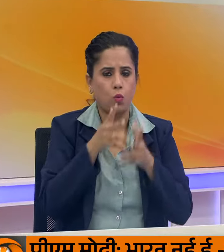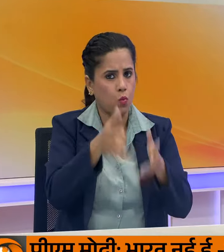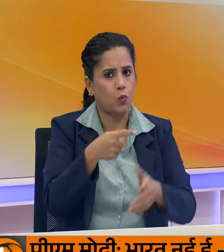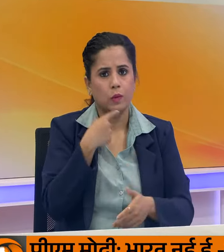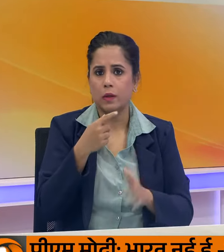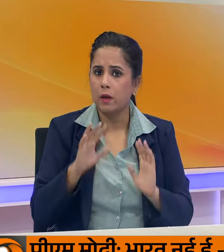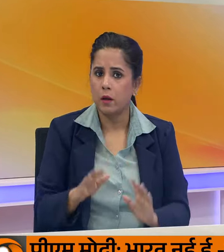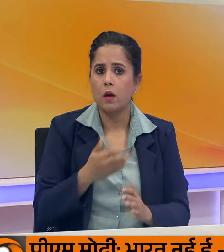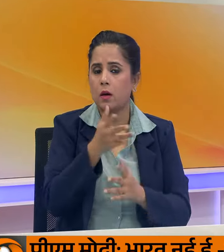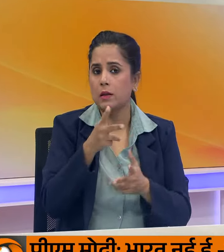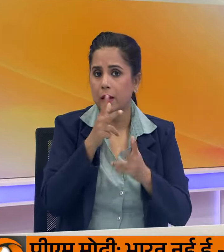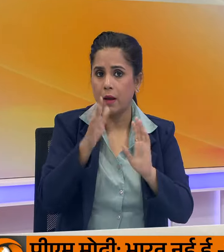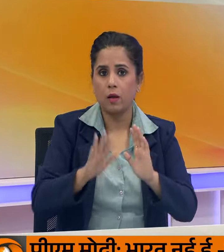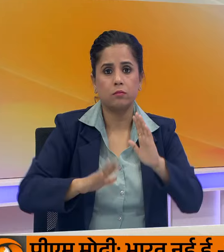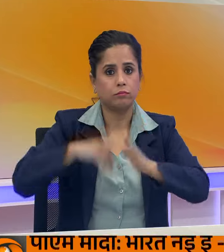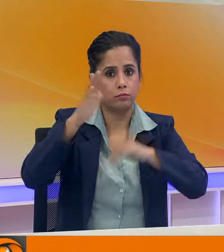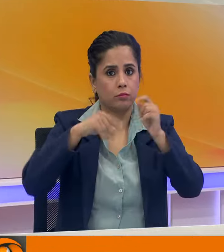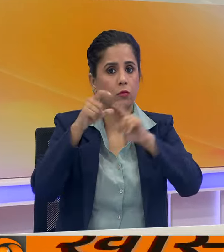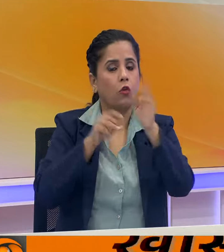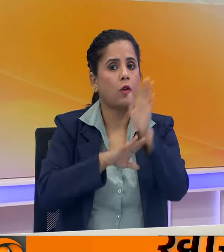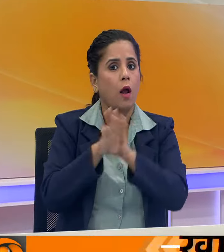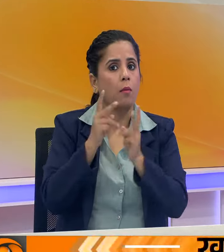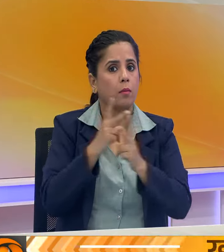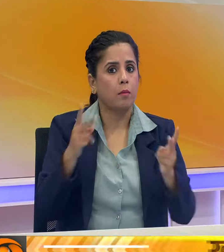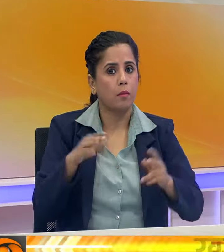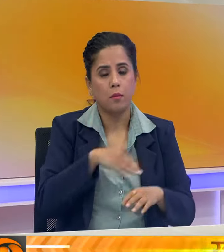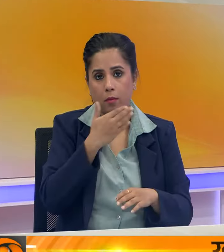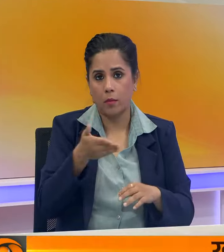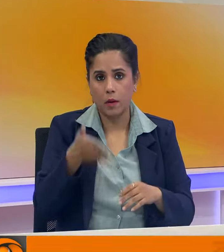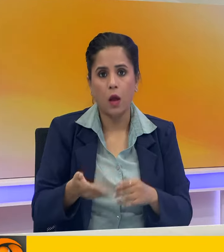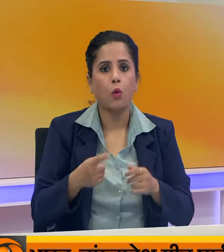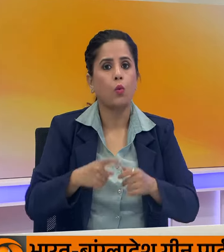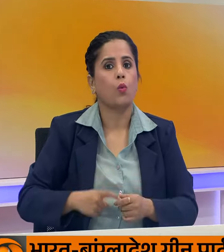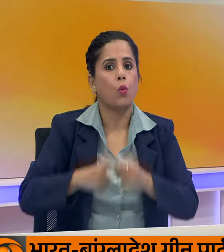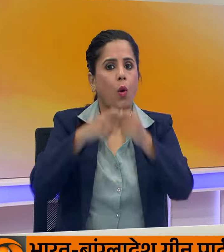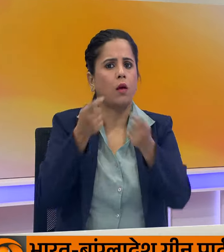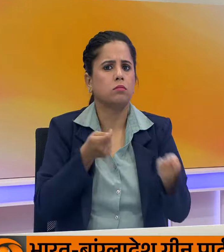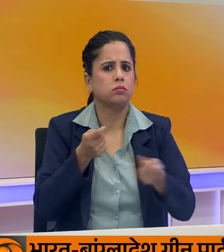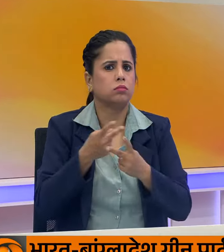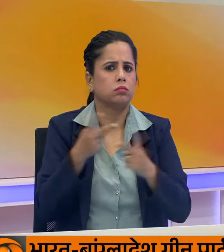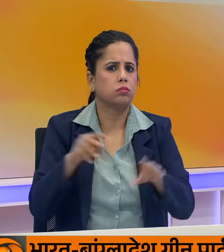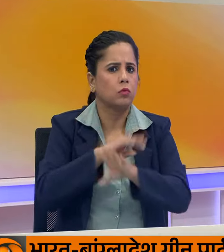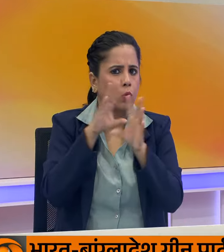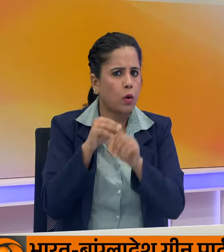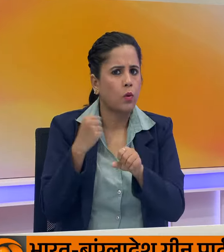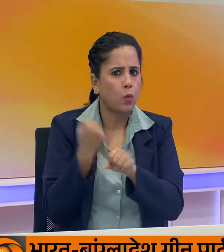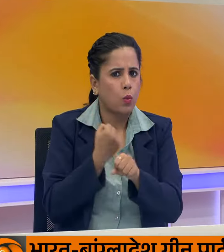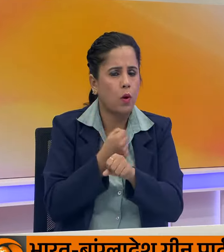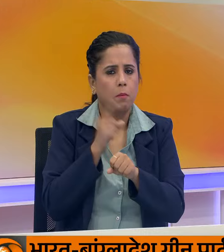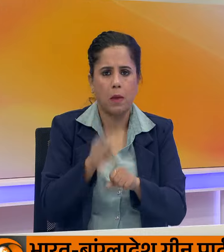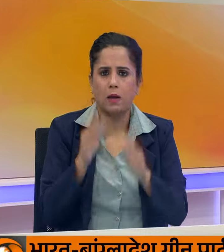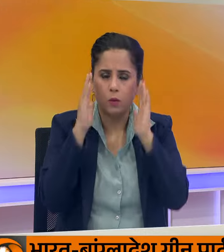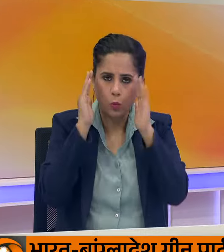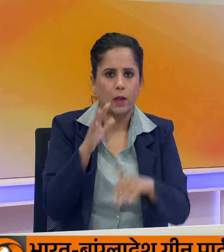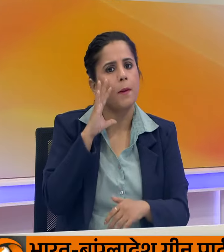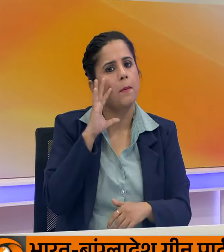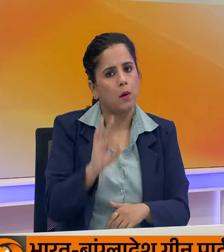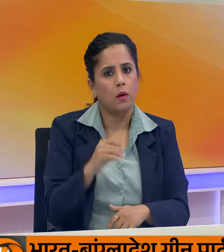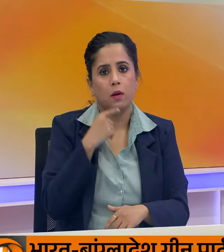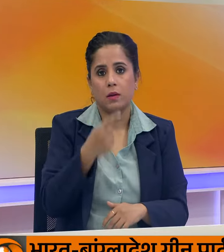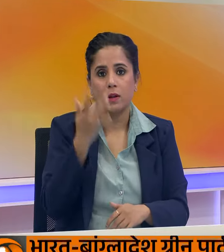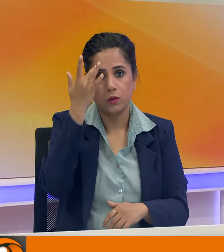जाए उन्होंने कहा कि इंफ्रास्ट्रक्चर डेवलपमेंट के बाद अब क्वालिटी मेंटेनेंस का काम पर पूरा जोर देना होगा